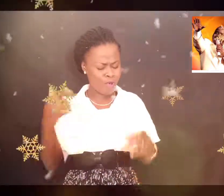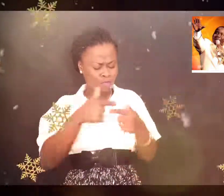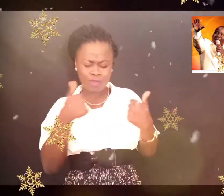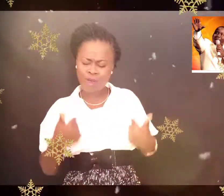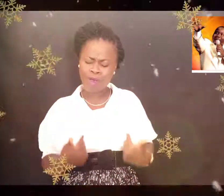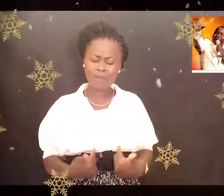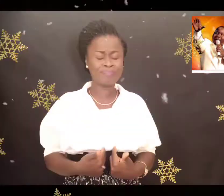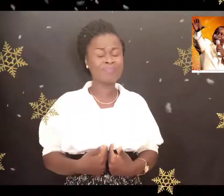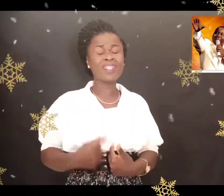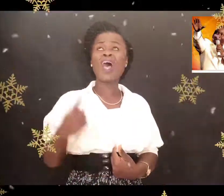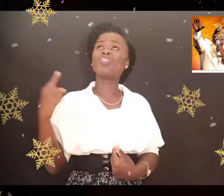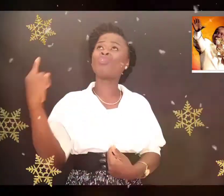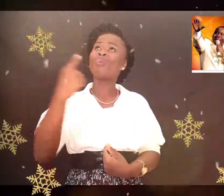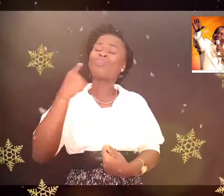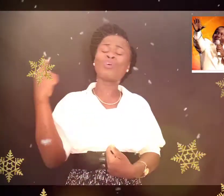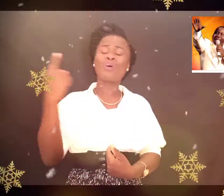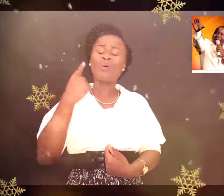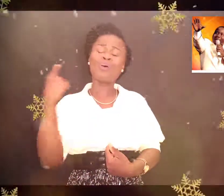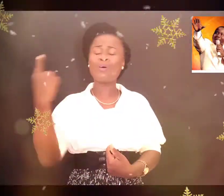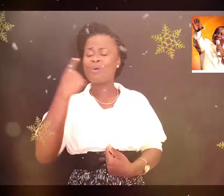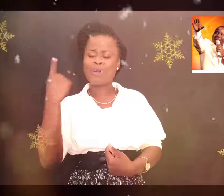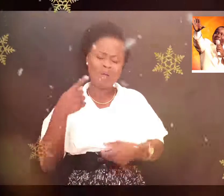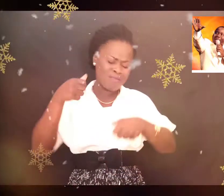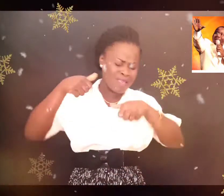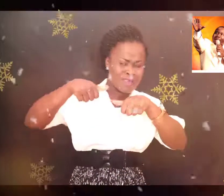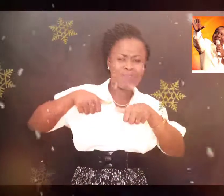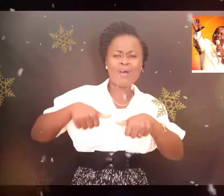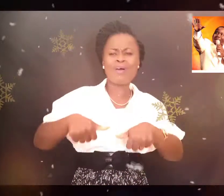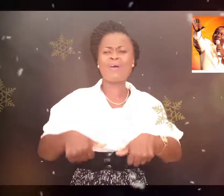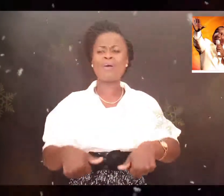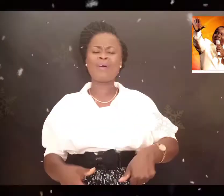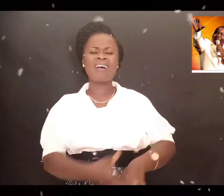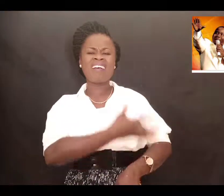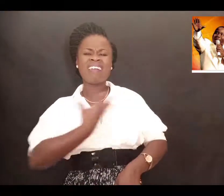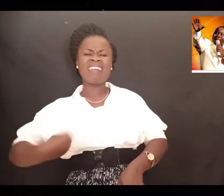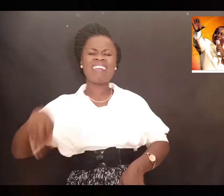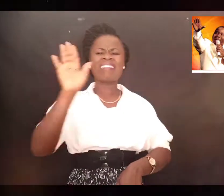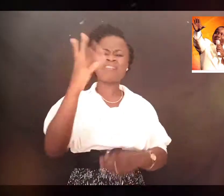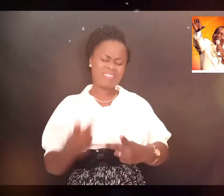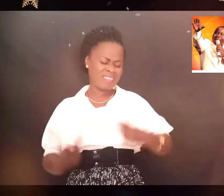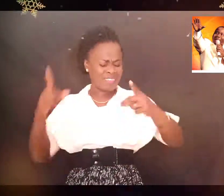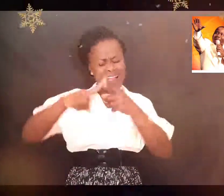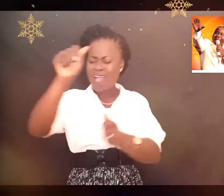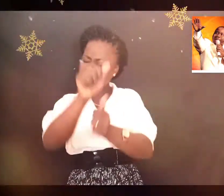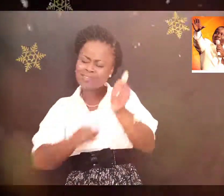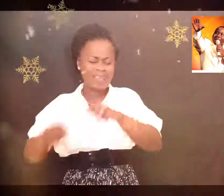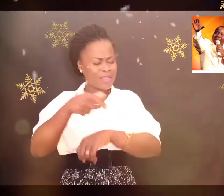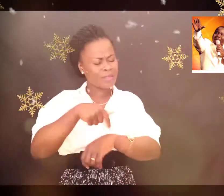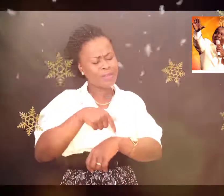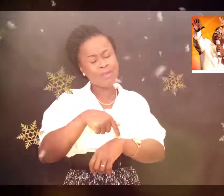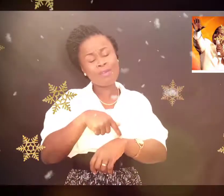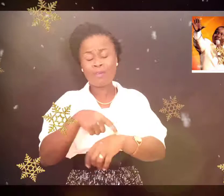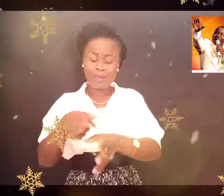à